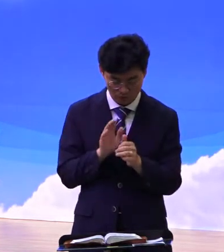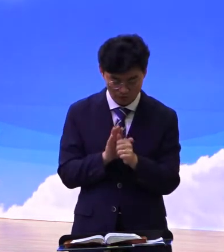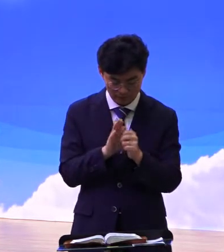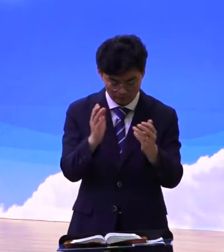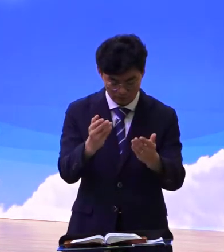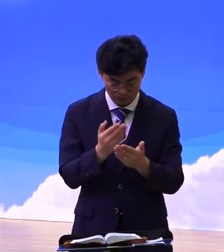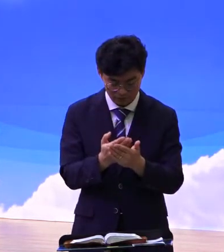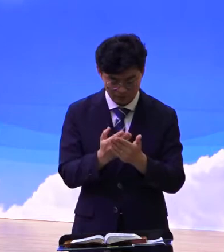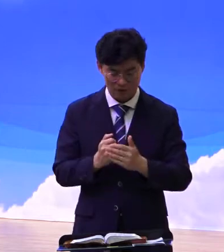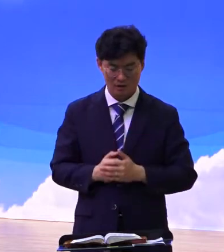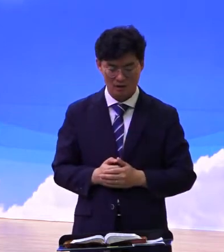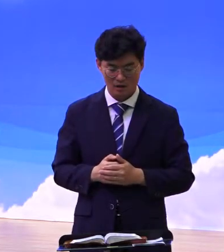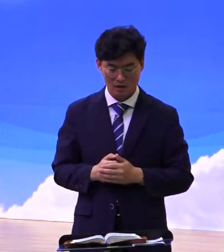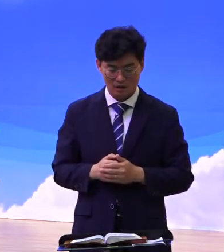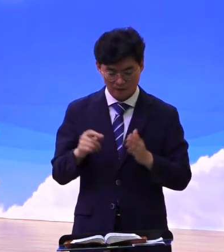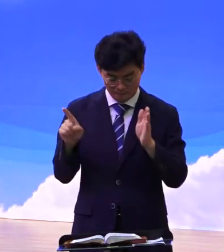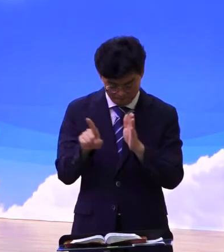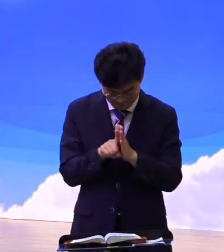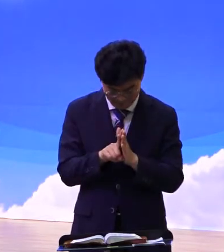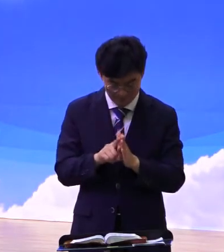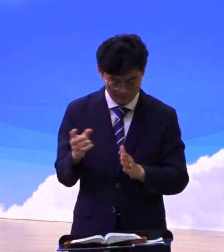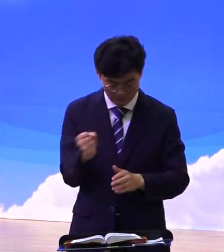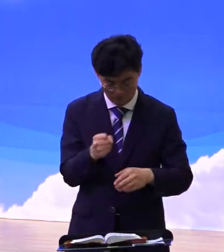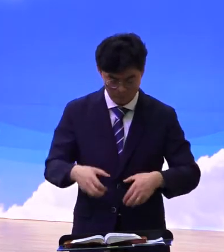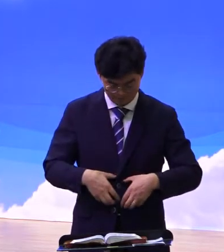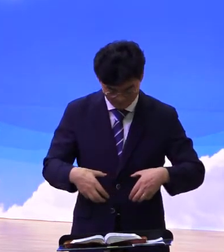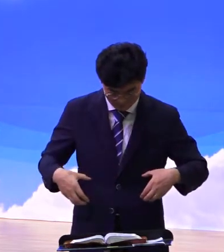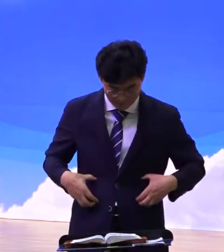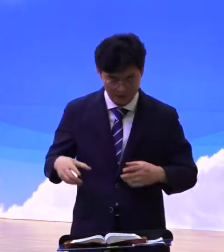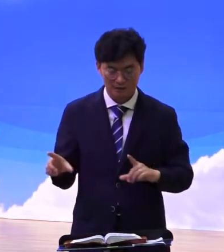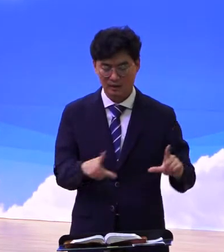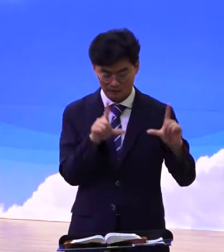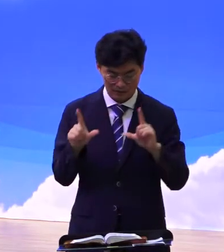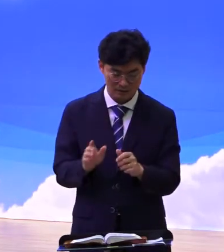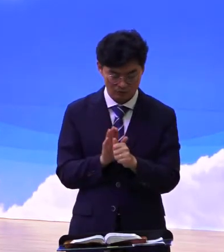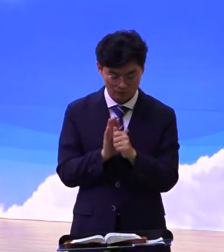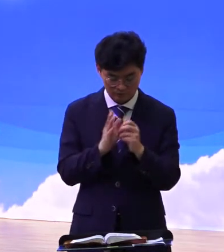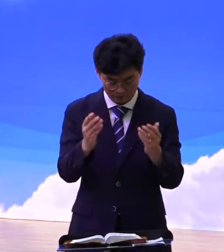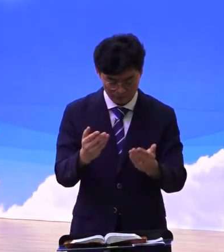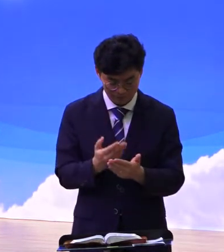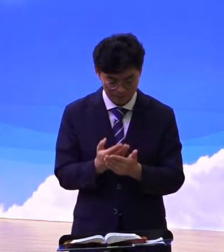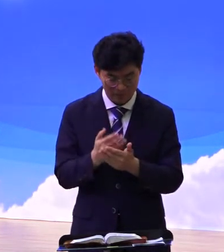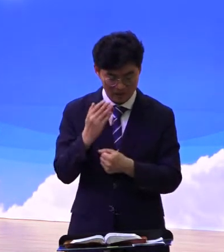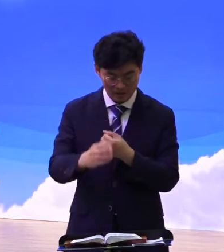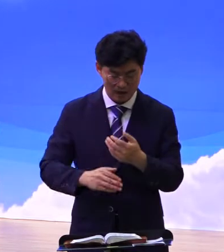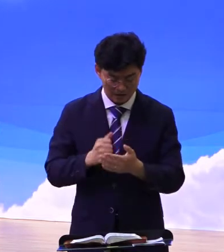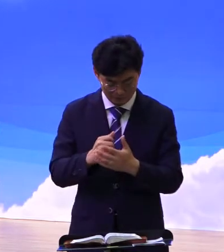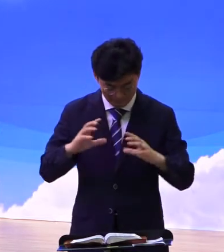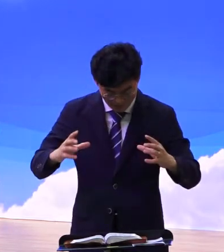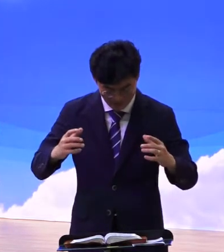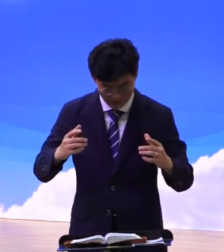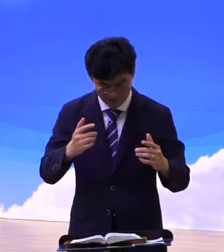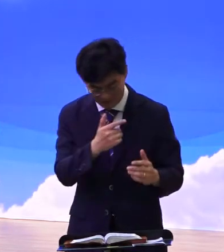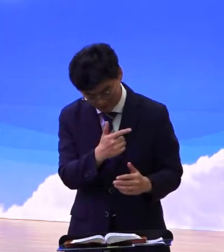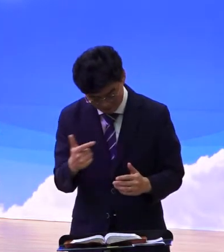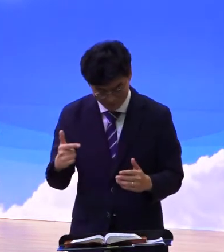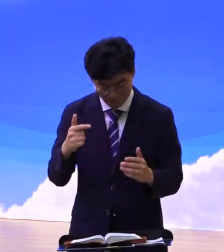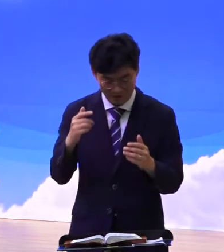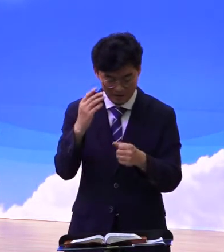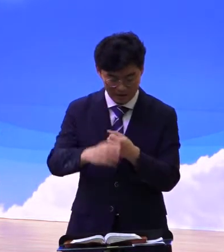실천하는 믿음의 용사들을 통해서 하나님께서 이 땅 가운데 하나님의 뜻을 이루시며 하나님 나라를 확장해 가실